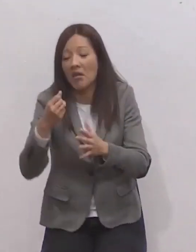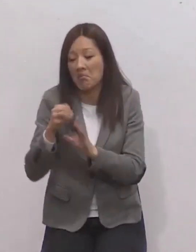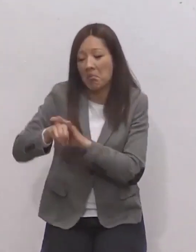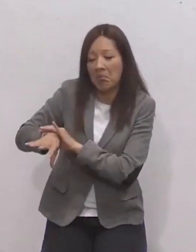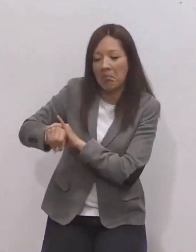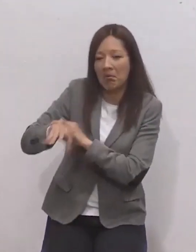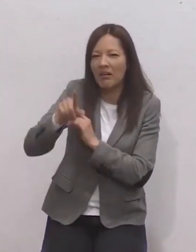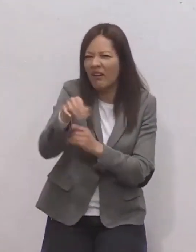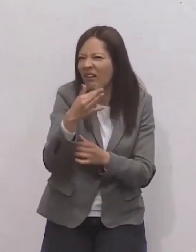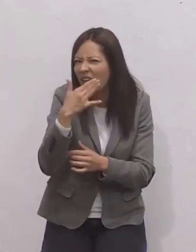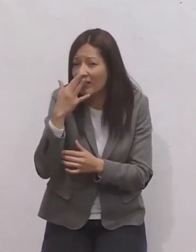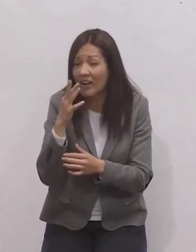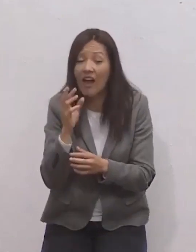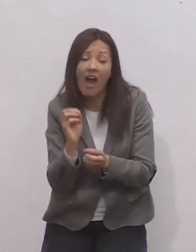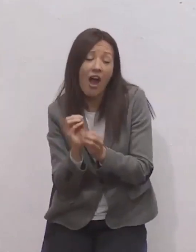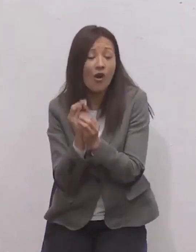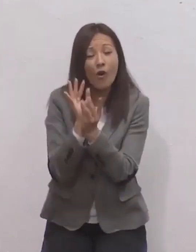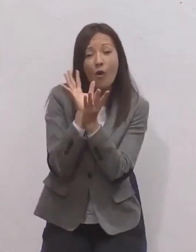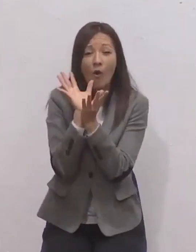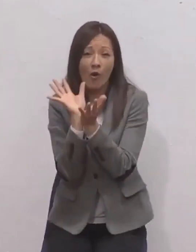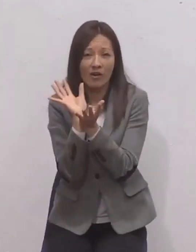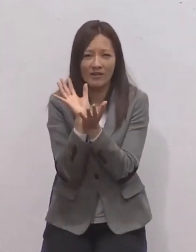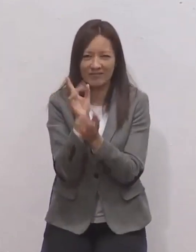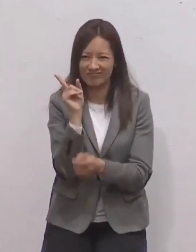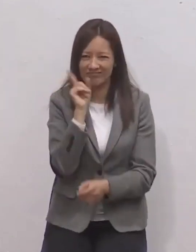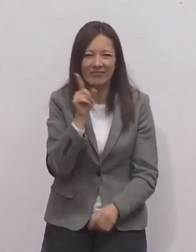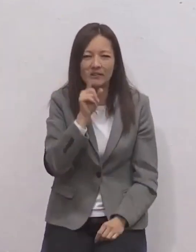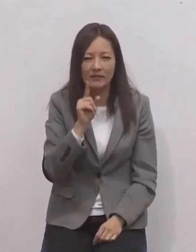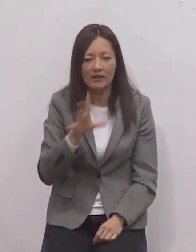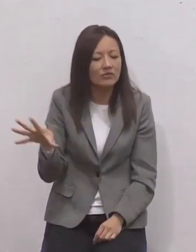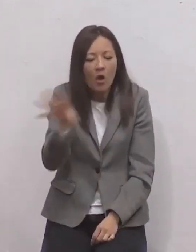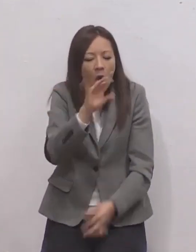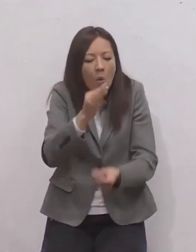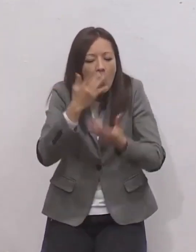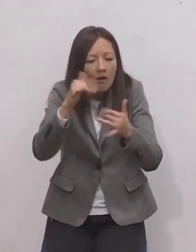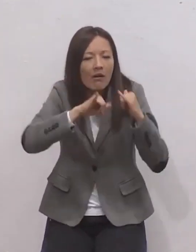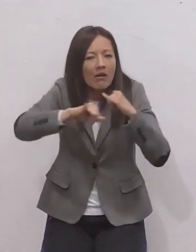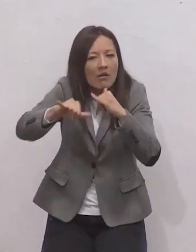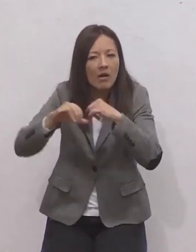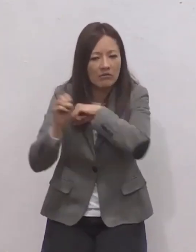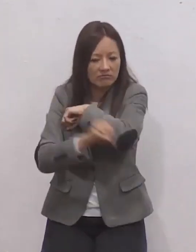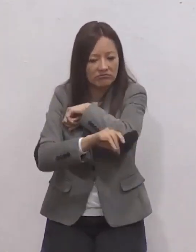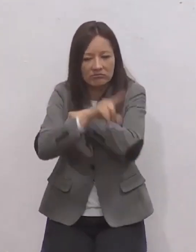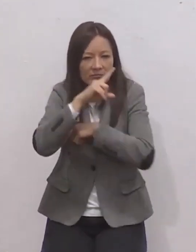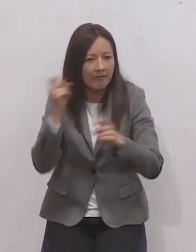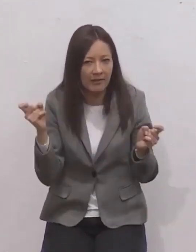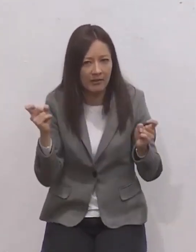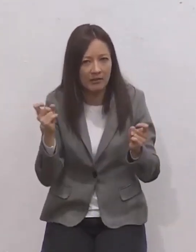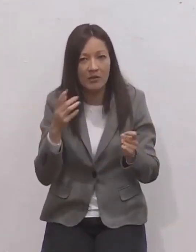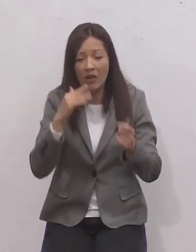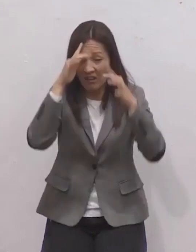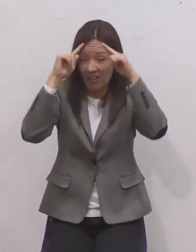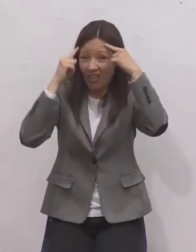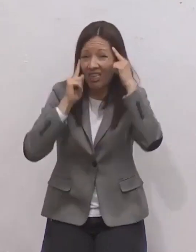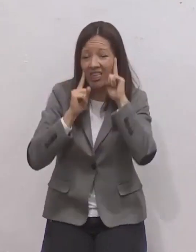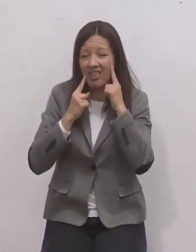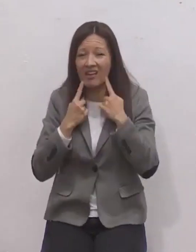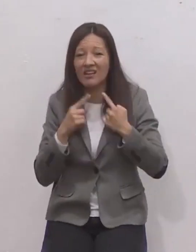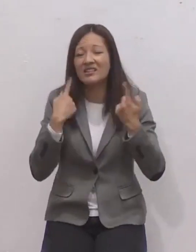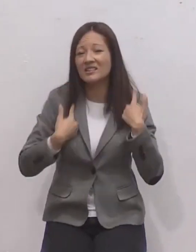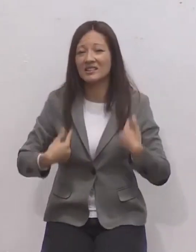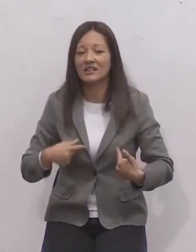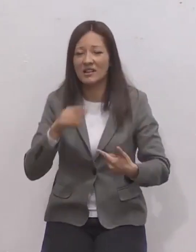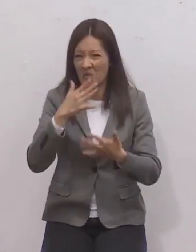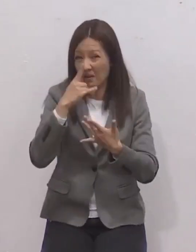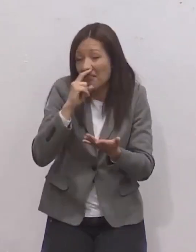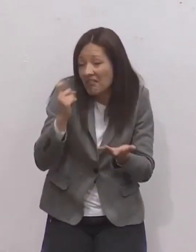rosas? No, las flatulencias de todo huelen a feo. Y cuando sudamos, todos tenemos nuestro almizcle. ¿O usted